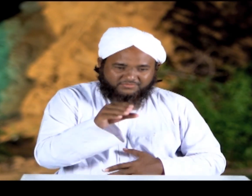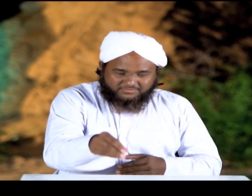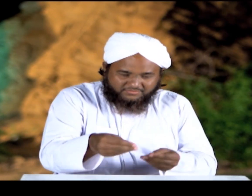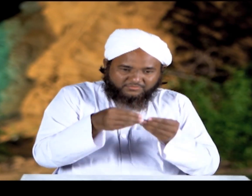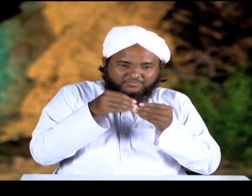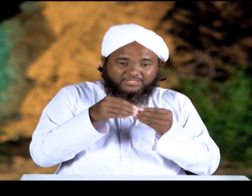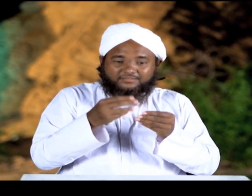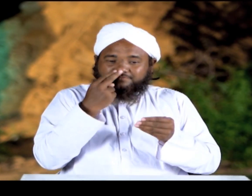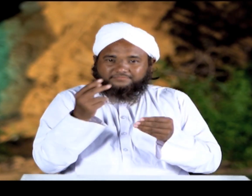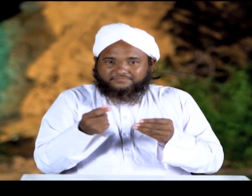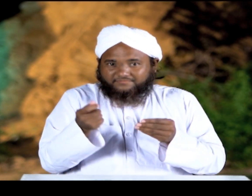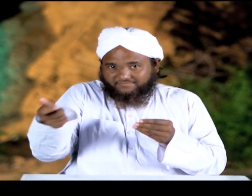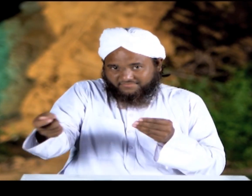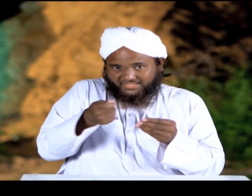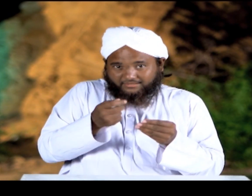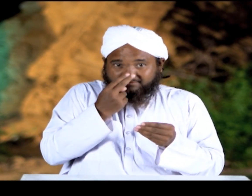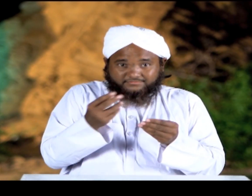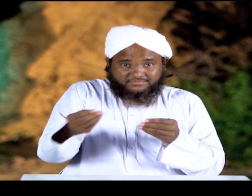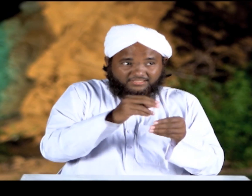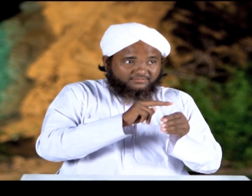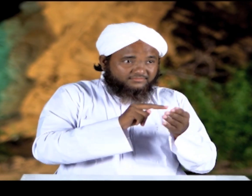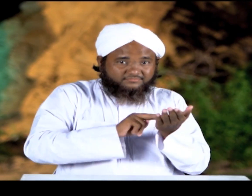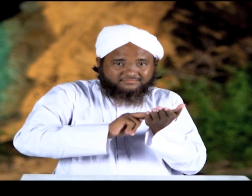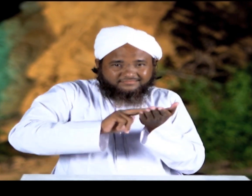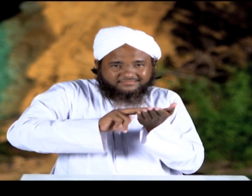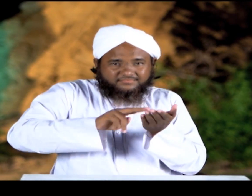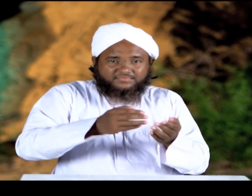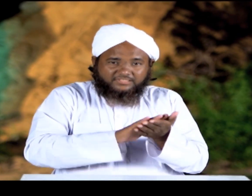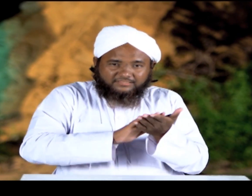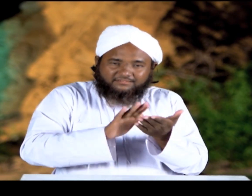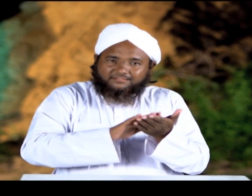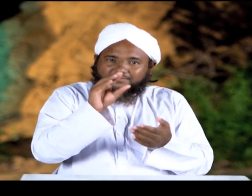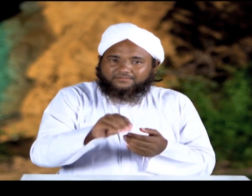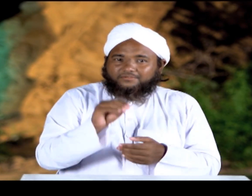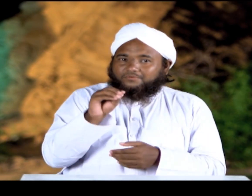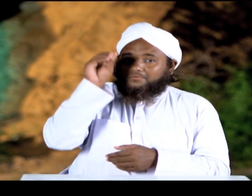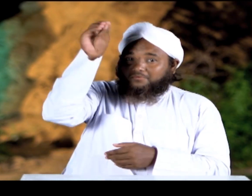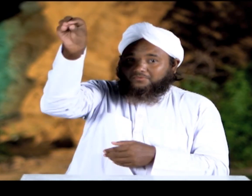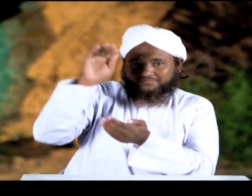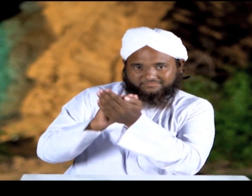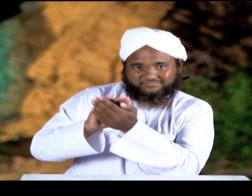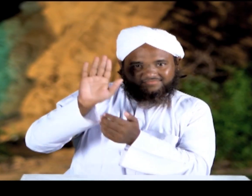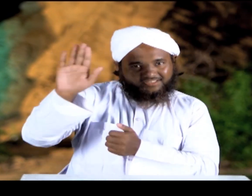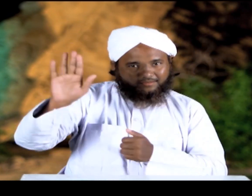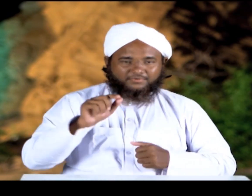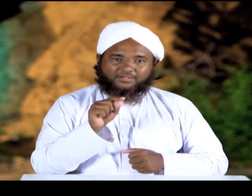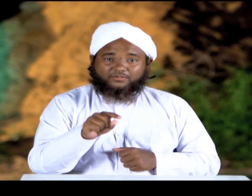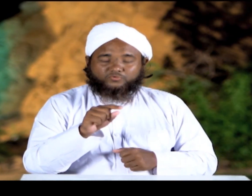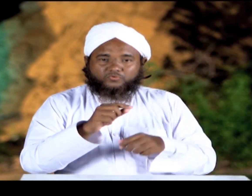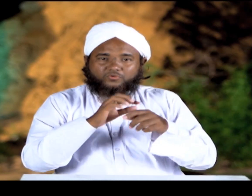اور عطر خرید کر معطر کیا، پھر اسے ایک بلند جگہ پر ادب کے ساتھ رکھ دیا۔ اسی رات ایک بزرگ رحمۃ اللہ علیہ نے خواب